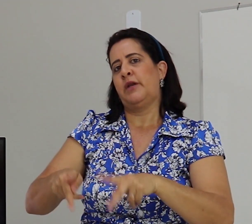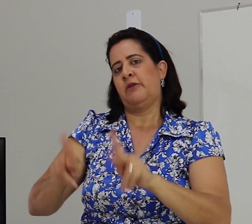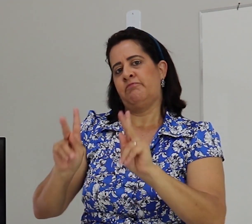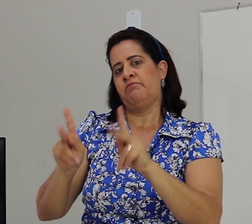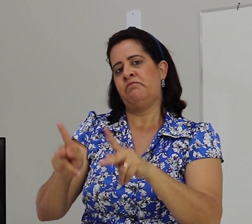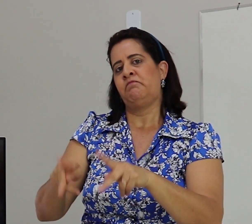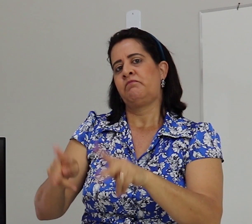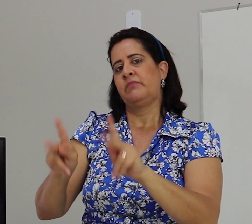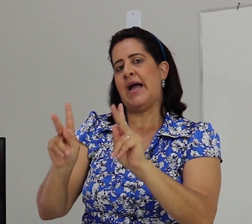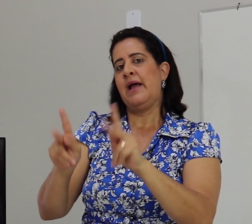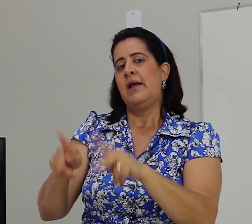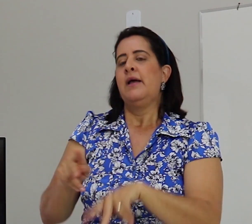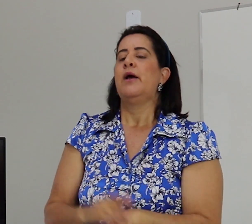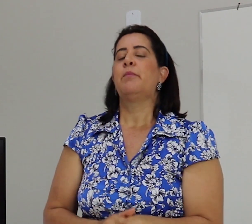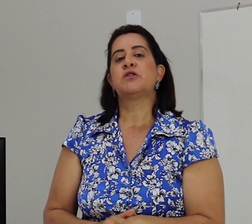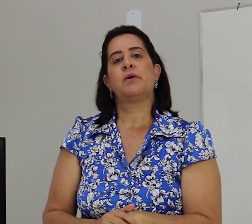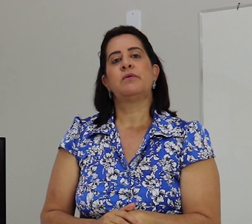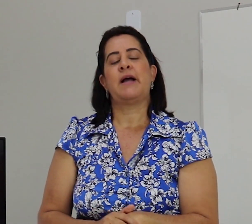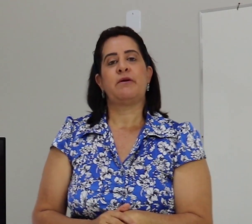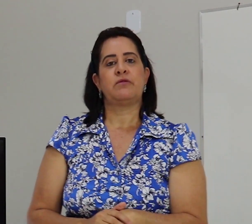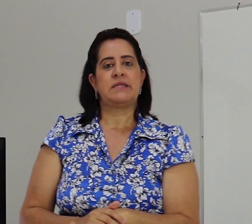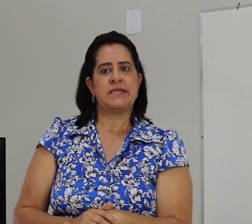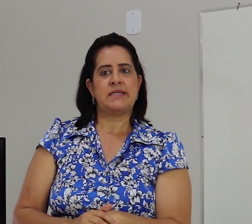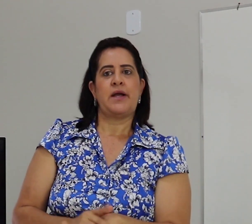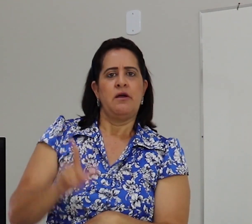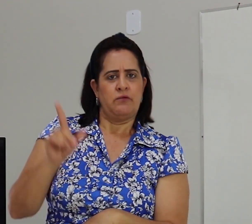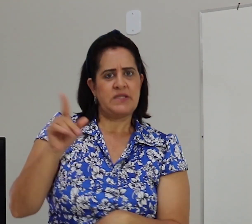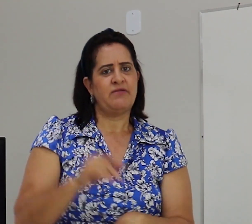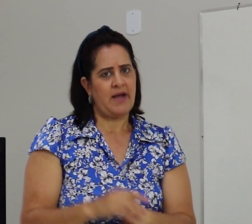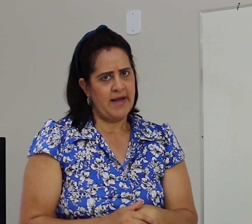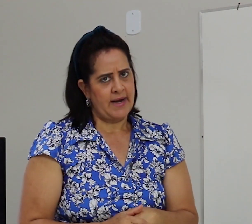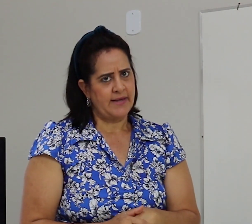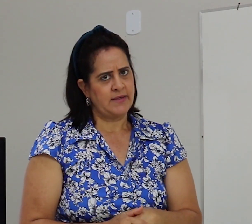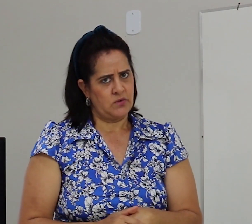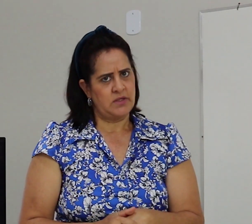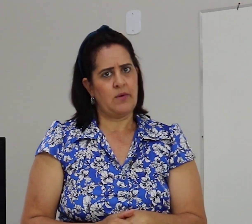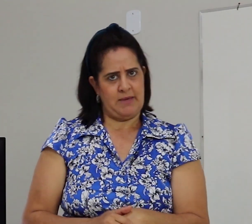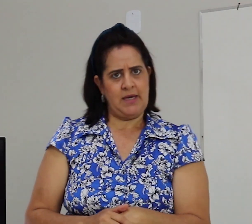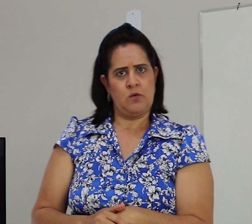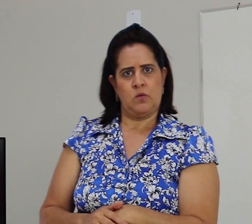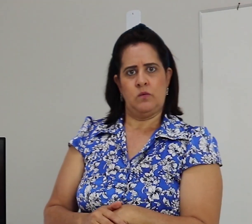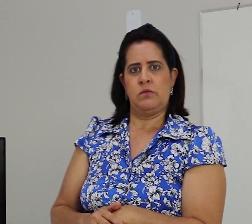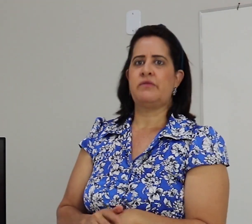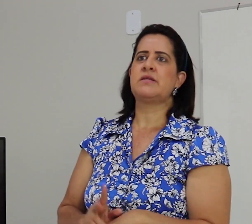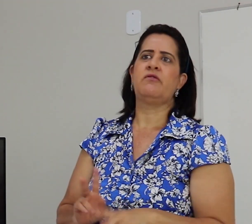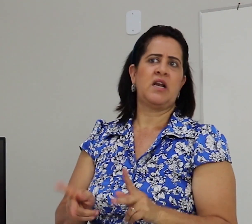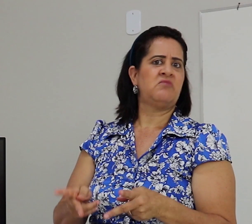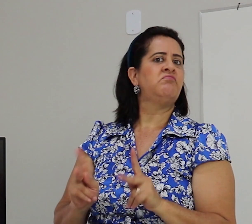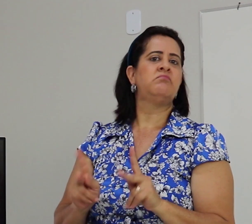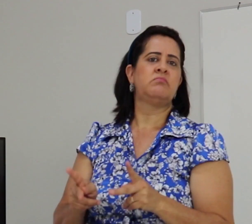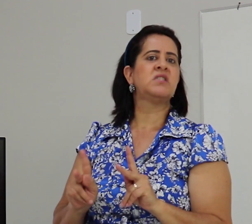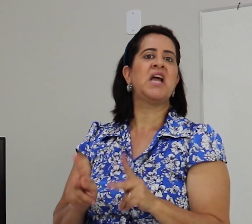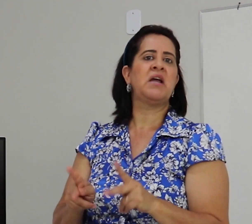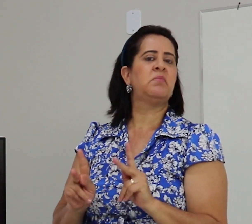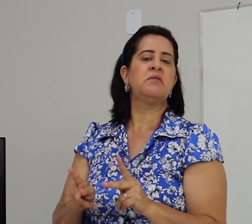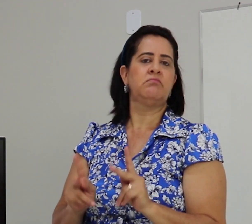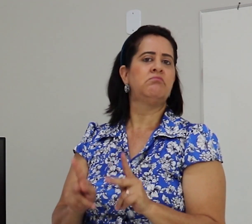sempre. Tá? Eu posso perguntar para você assim: você vai à casa do seu amigo? Aí você fala: sempre.